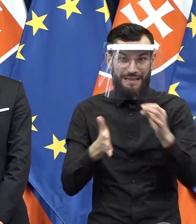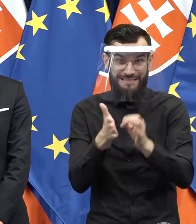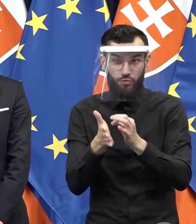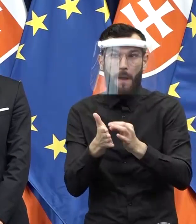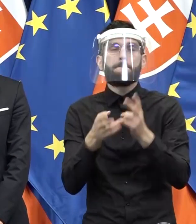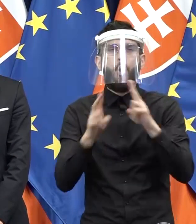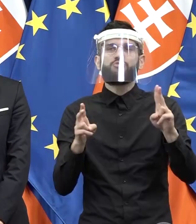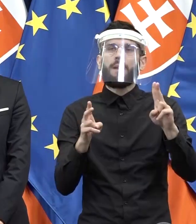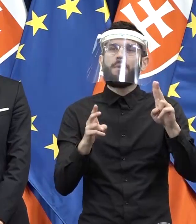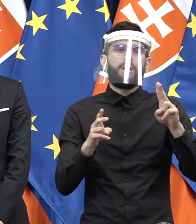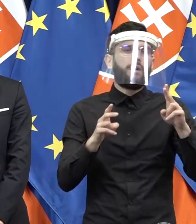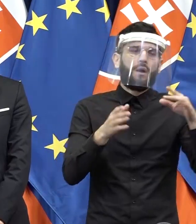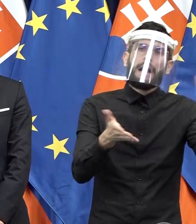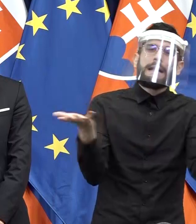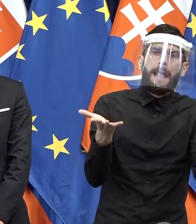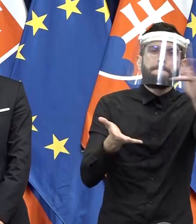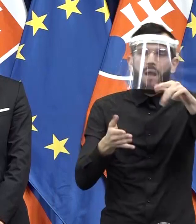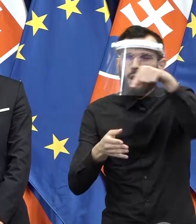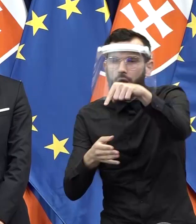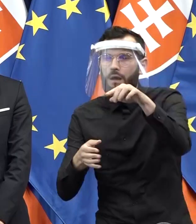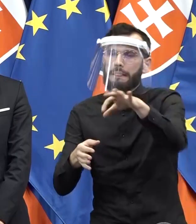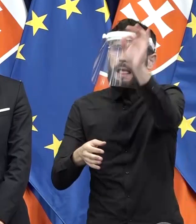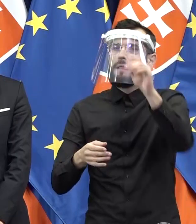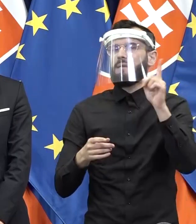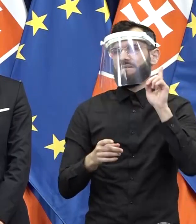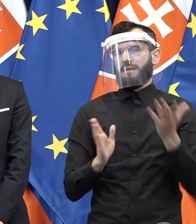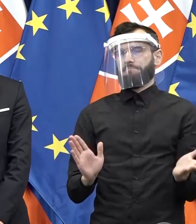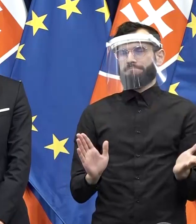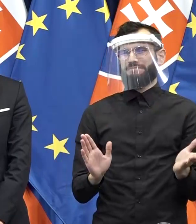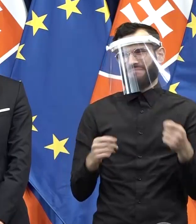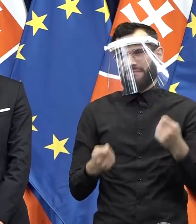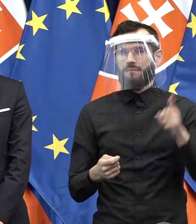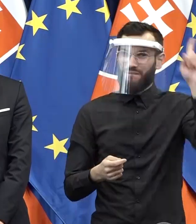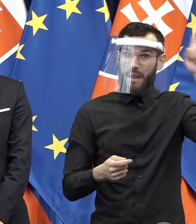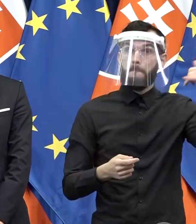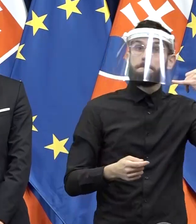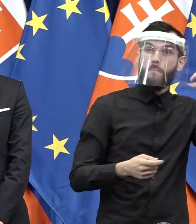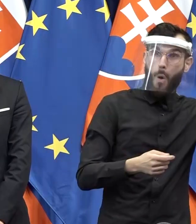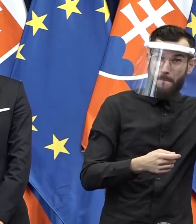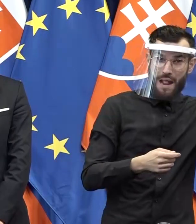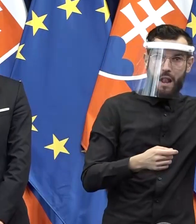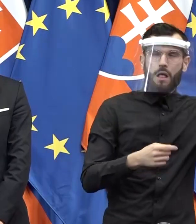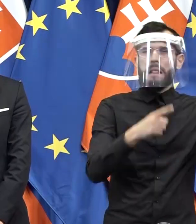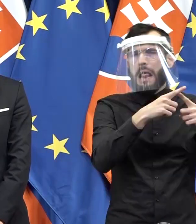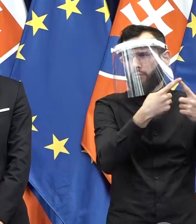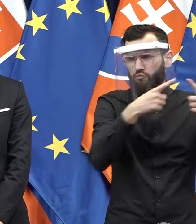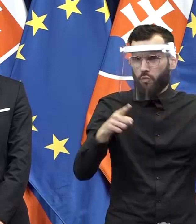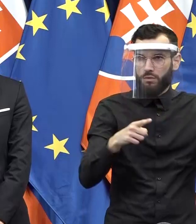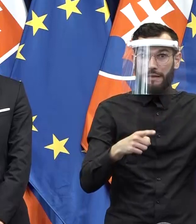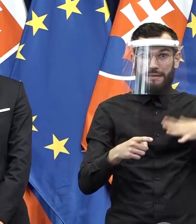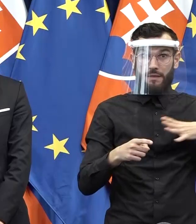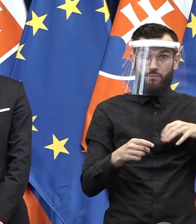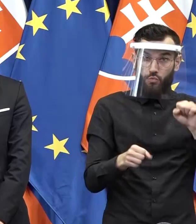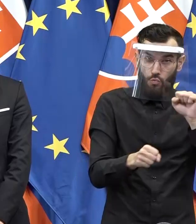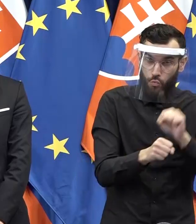tie dáta mohli využívať. Ale na to, aby si aj títo mobilní telekomunikační operátory boli istí, aby sme naozaj k